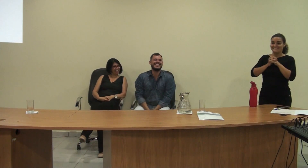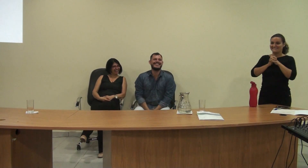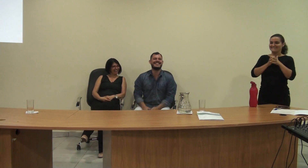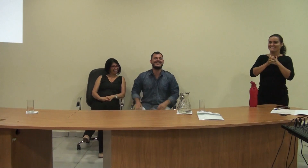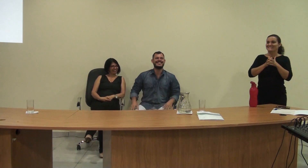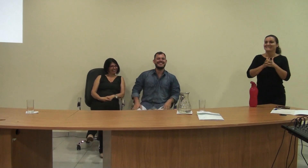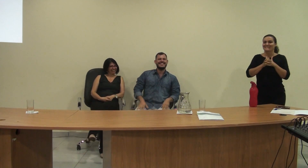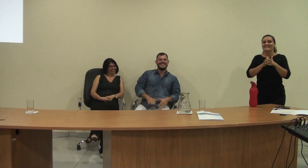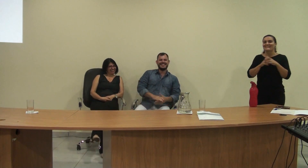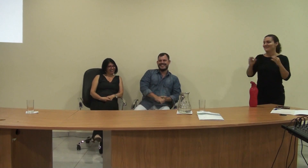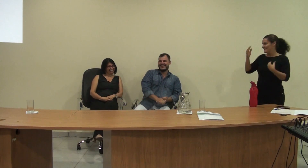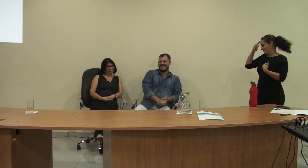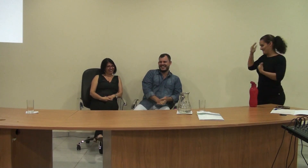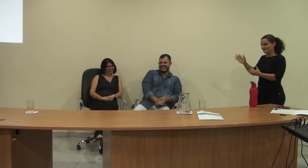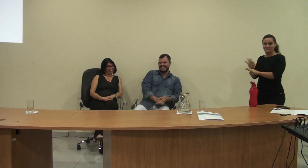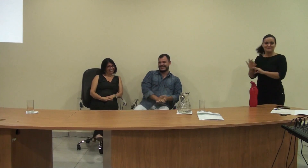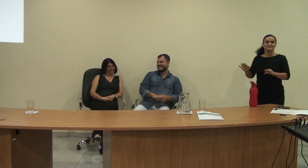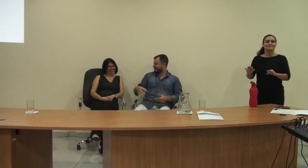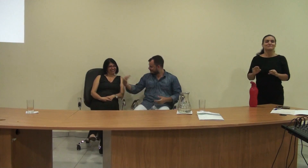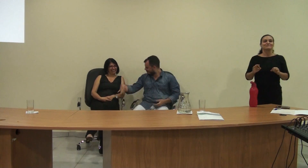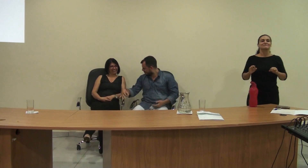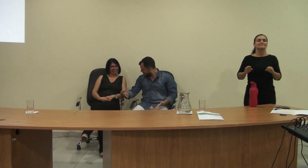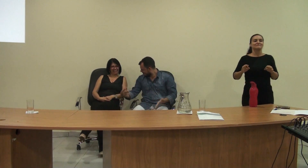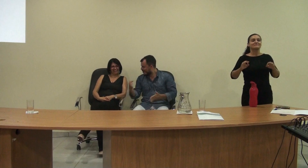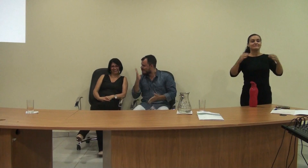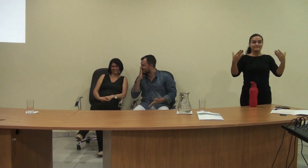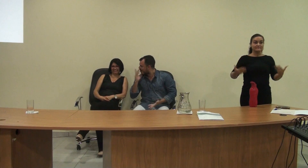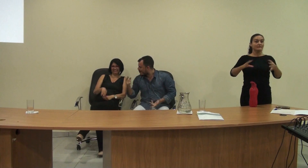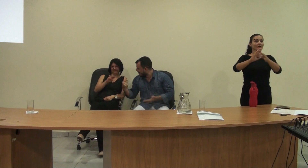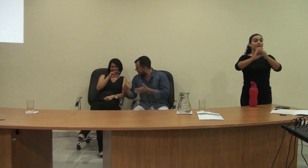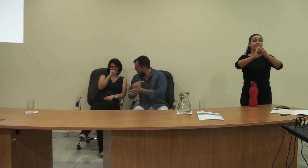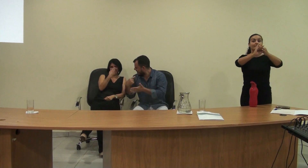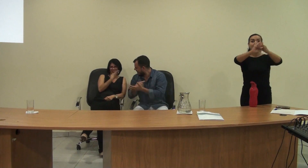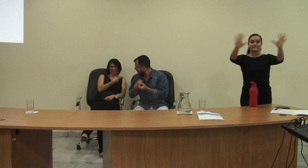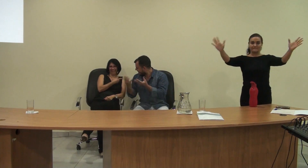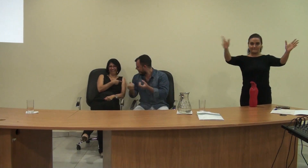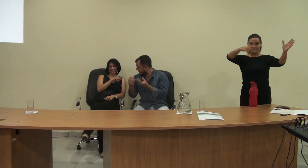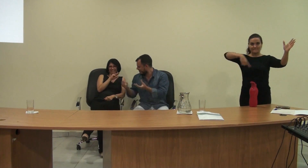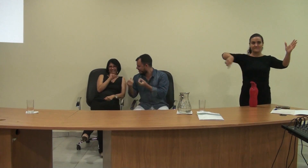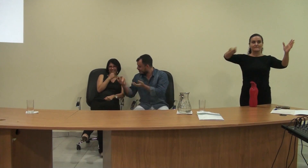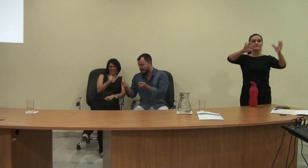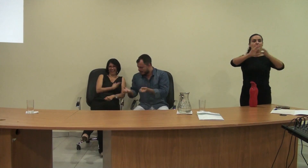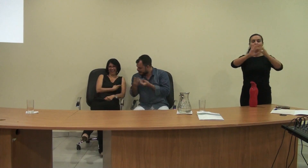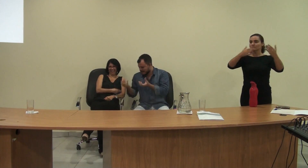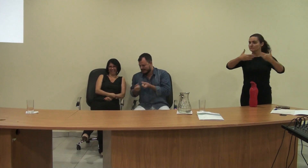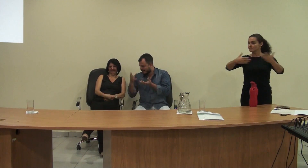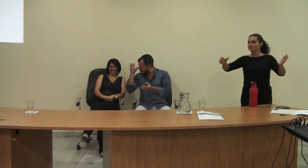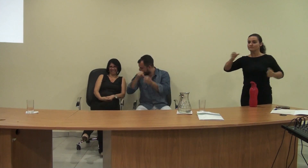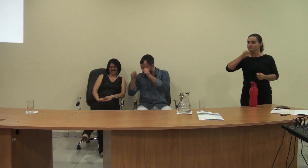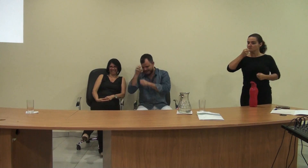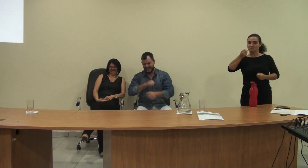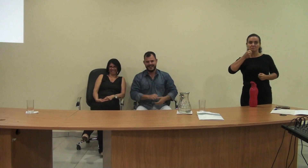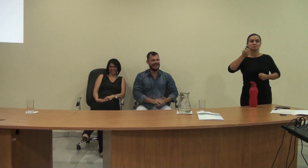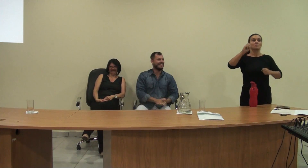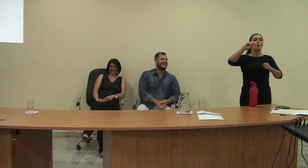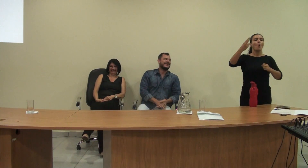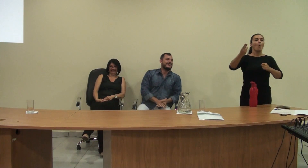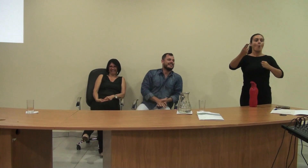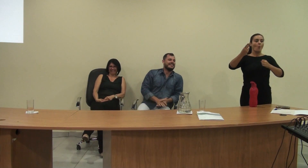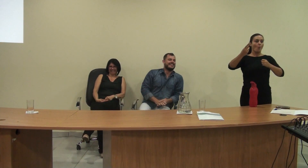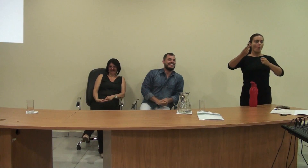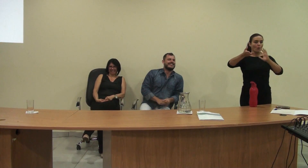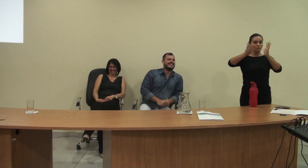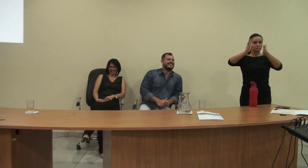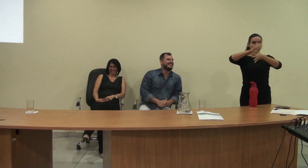Ótima ideia, Marcos. Vamos aproveitar. Muito obrigada, foi uma ótima ideia. Então agora está aberto para perguntas.